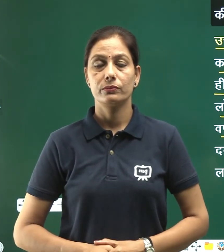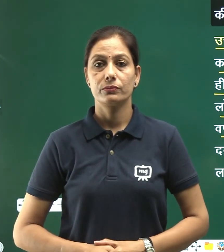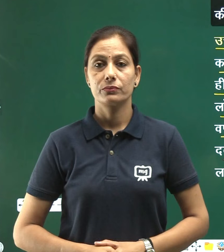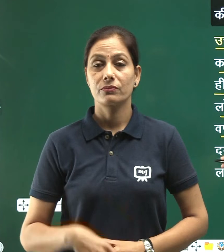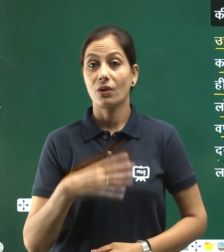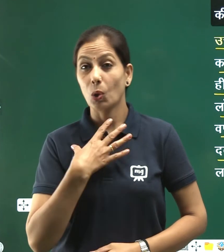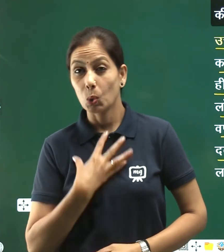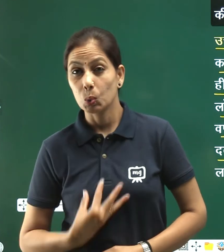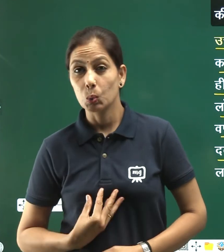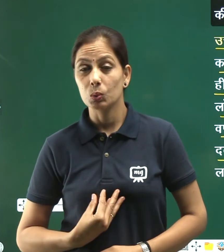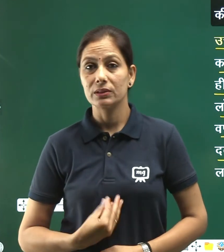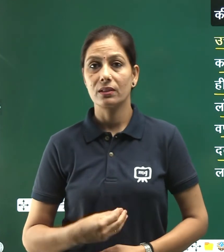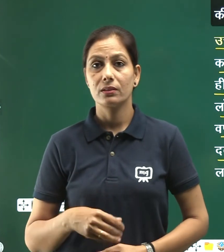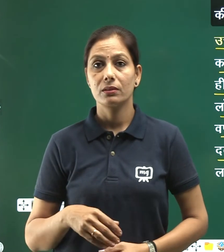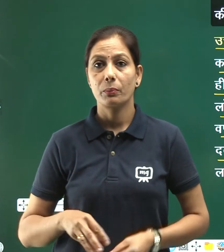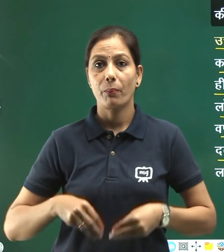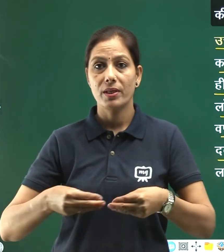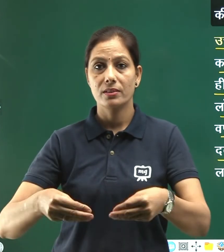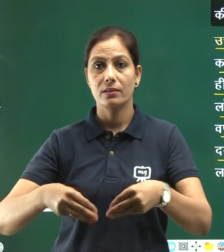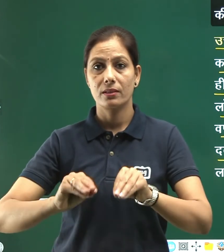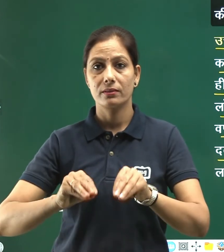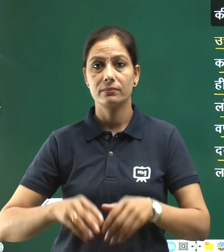दुख दर्द बेचकर